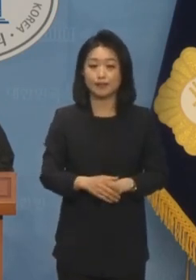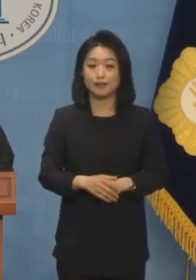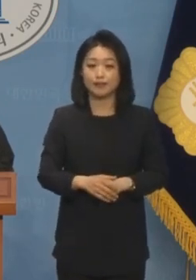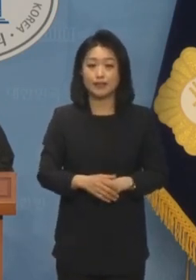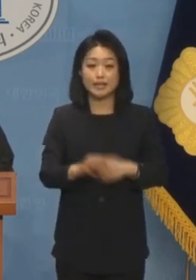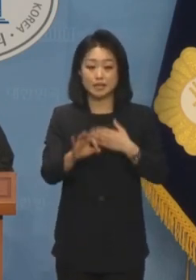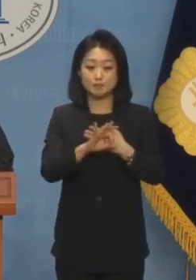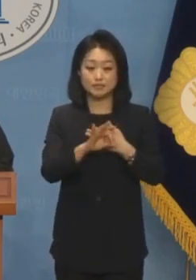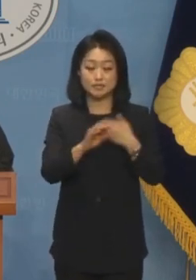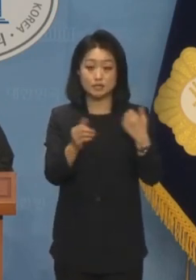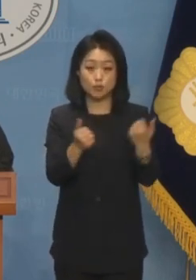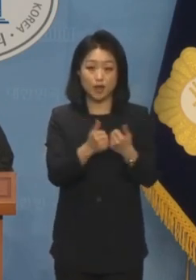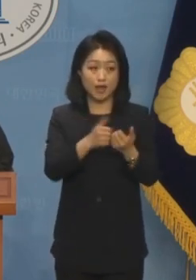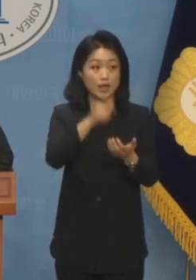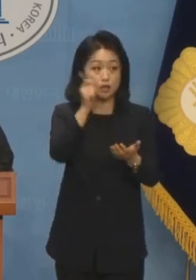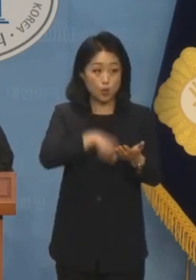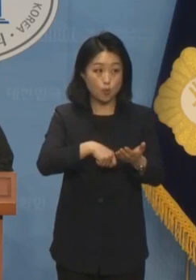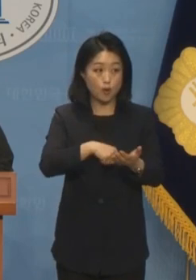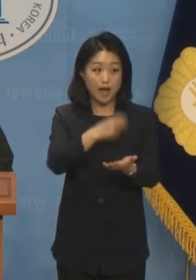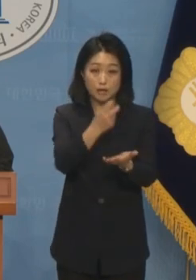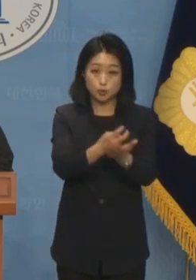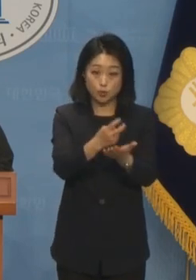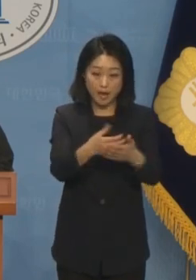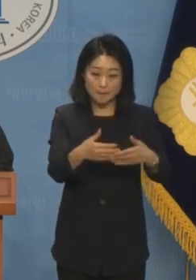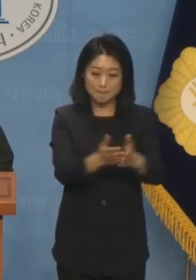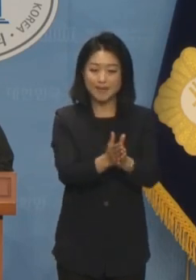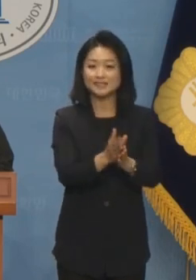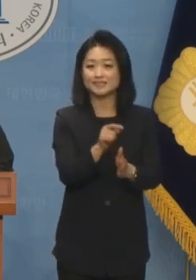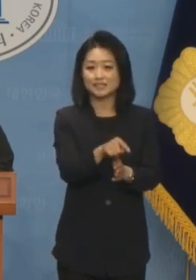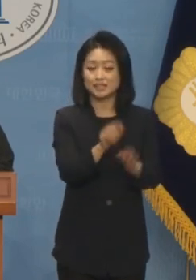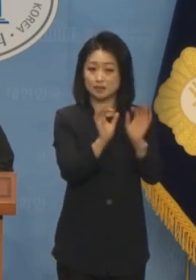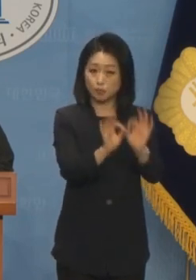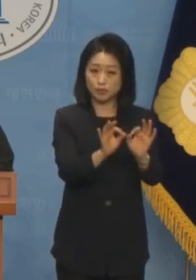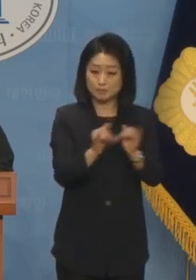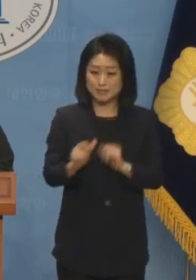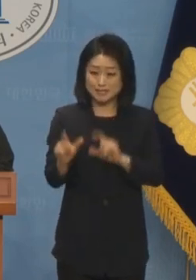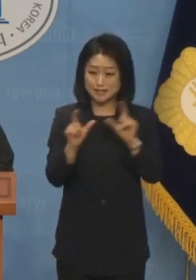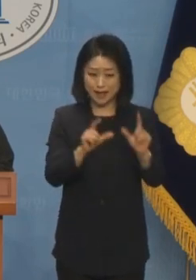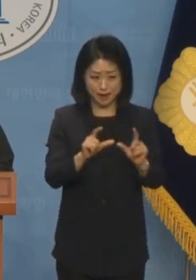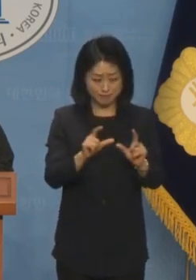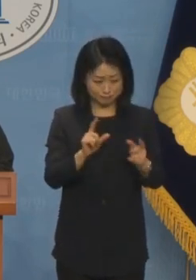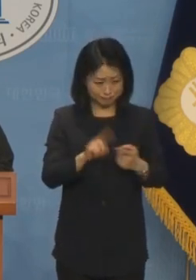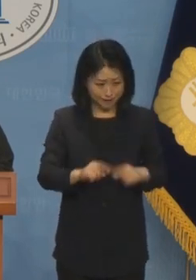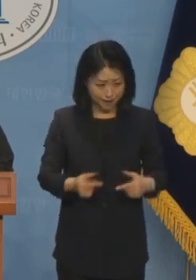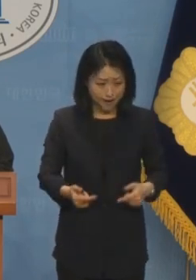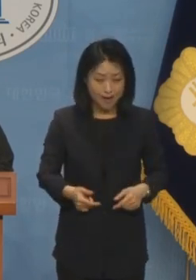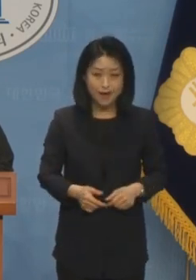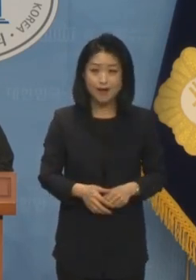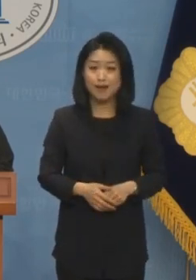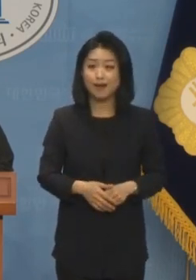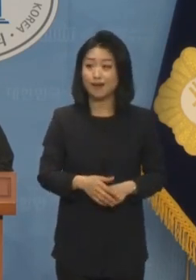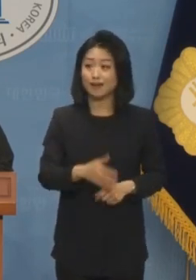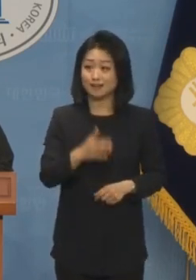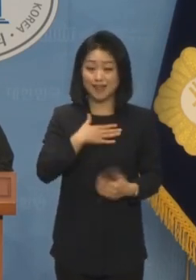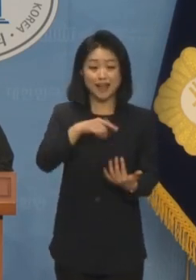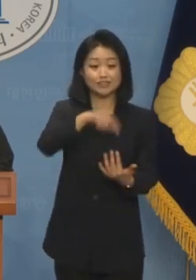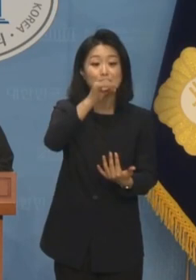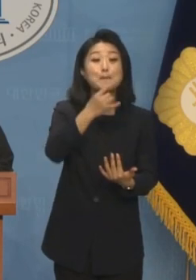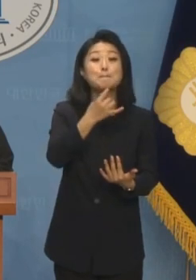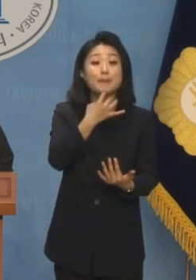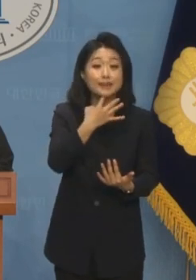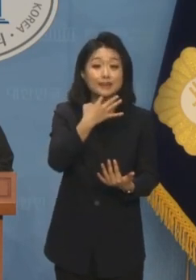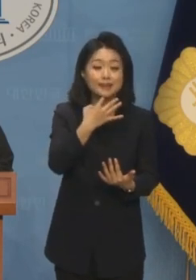이번 임시회에서 통과된 조례 폐지는 그가 말한 민생이 자신들에 의해 선택된